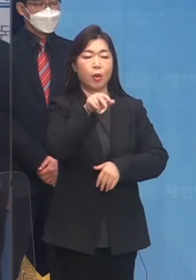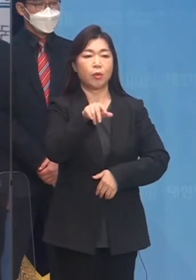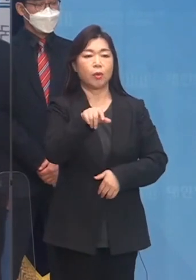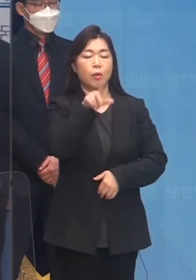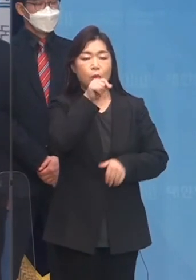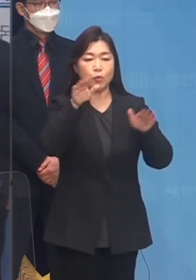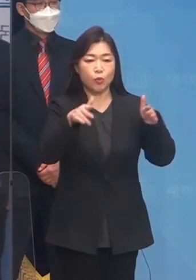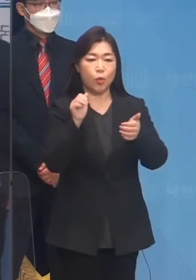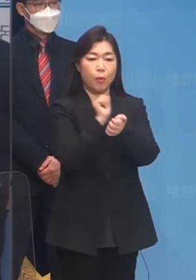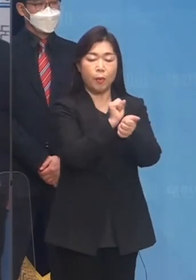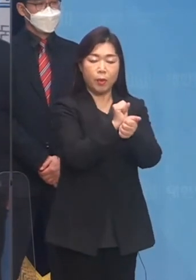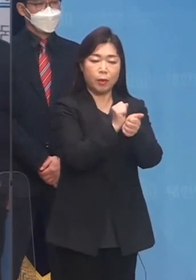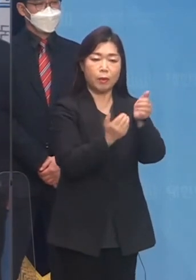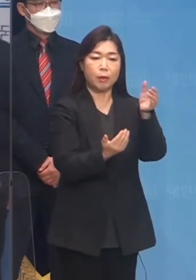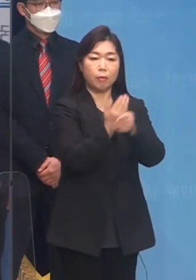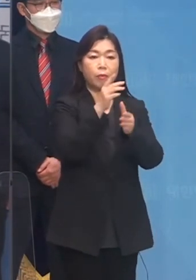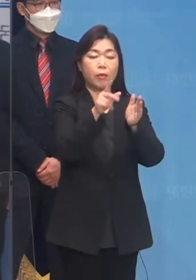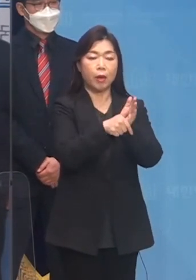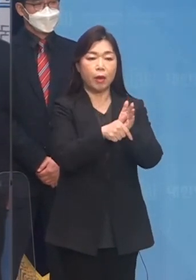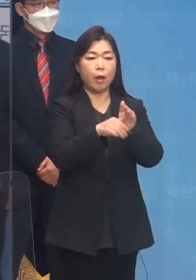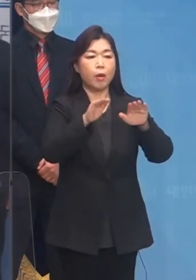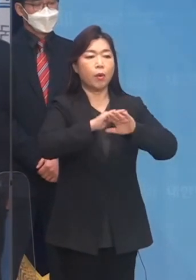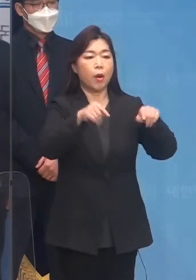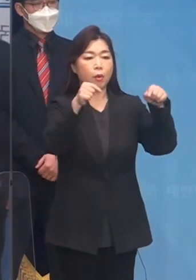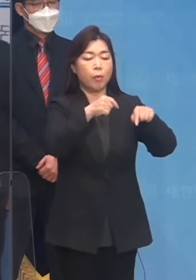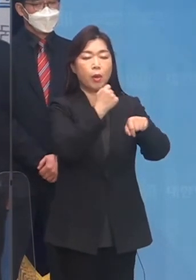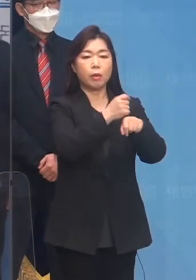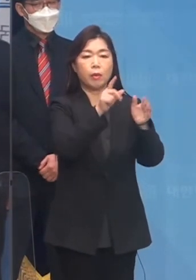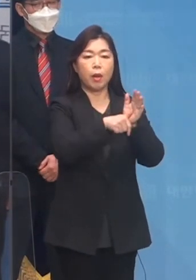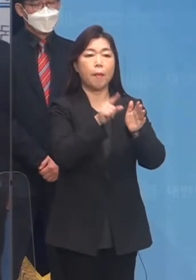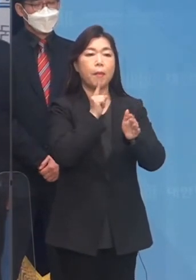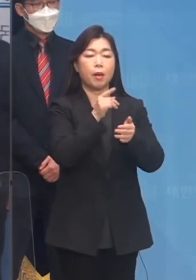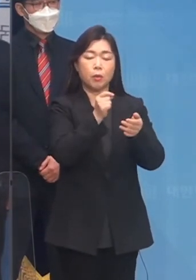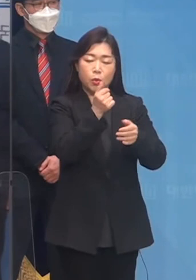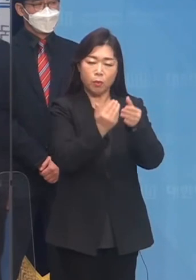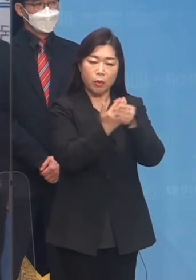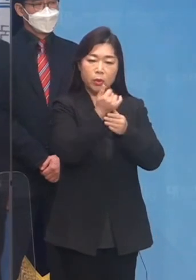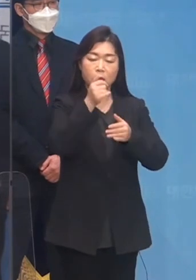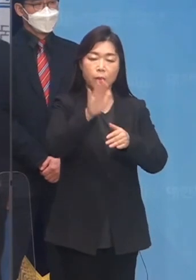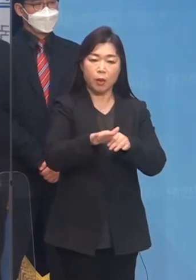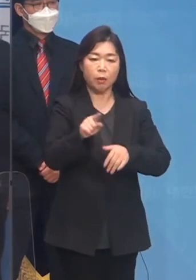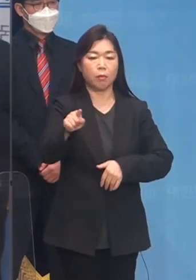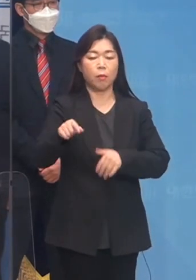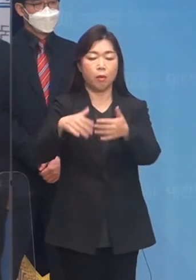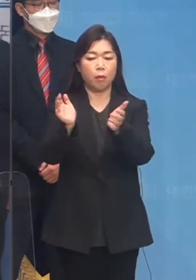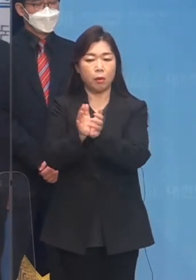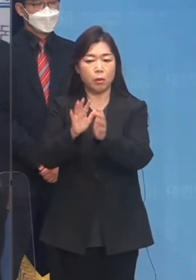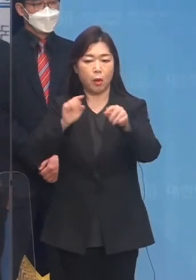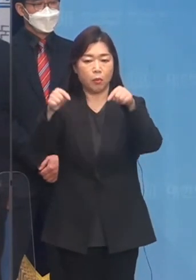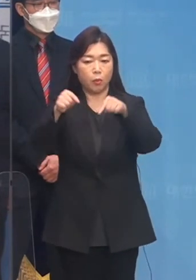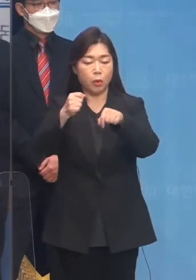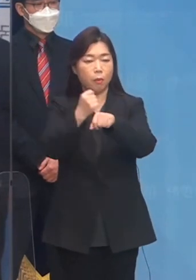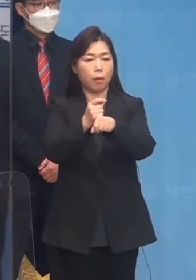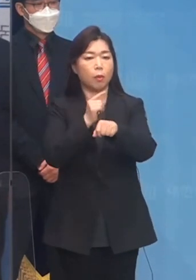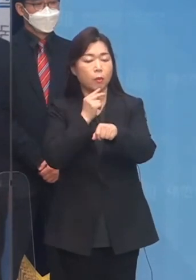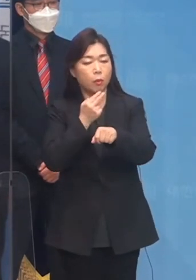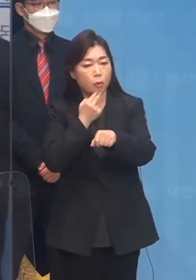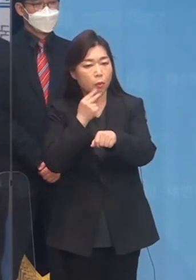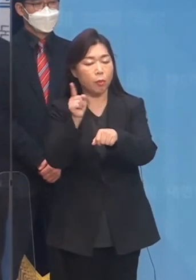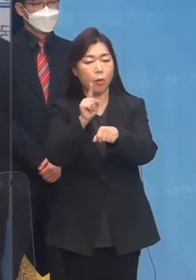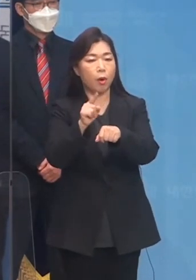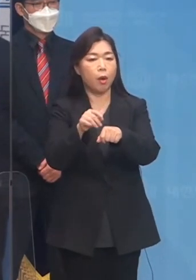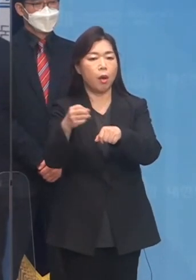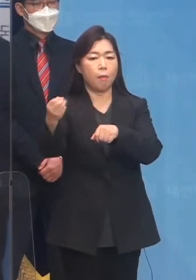개선 대책 협의 중에 대해 언급이 있었으나 가금단체는 논의 사항으로 언급 자체를